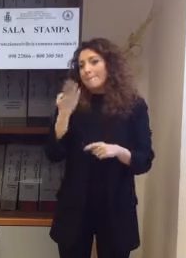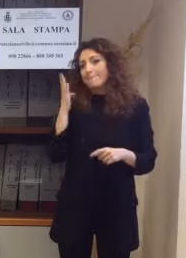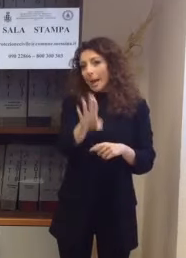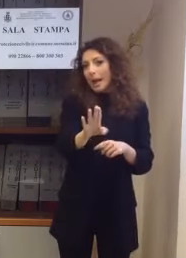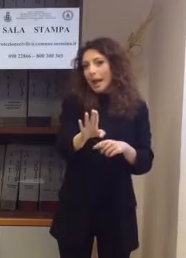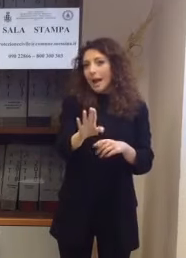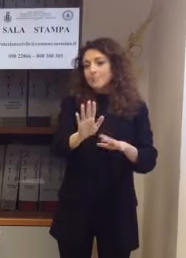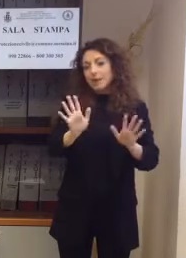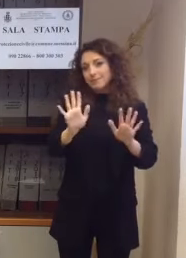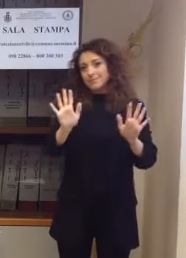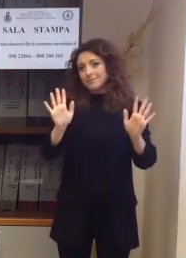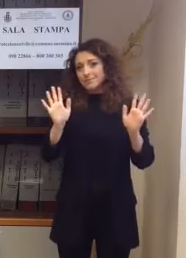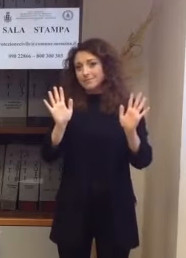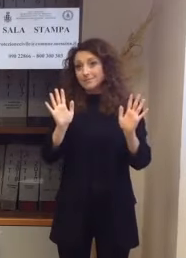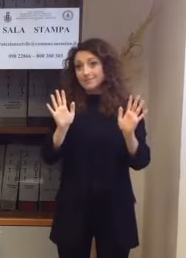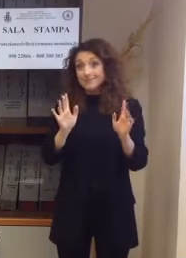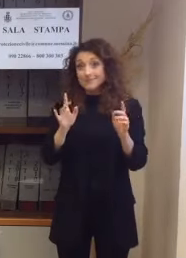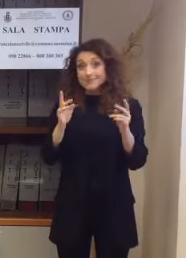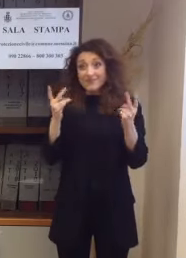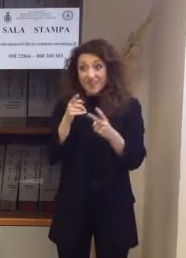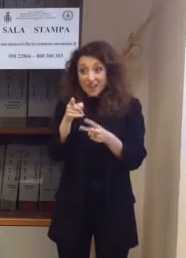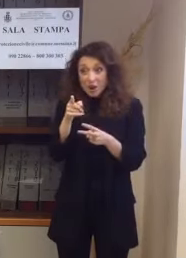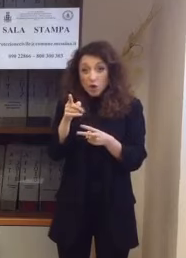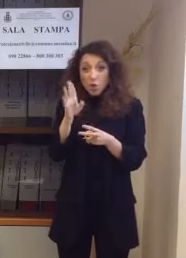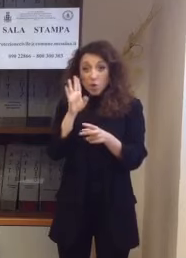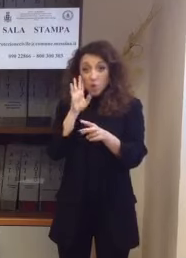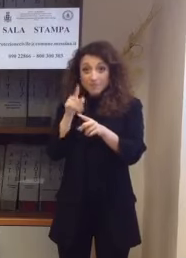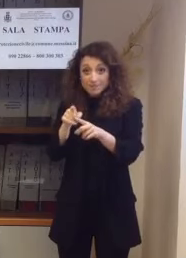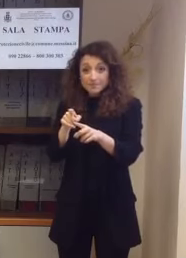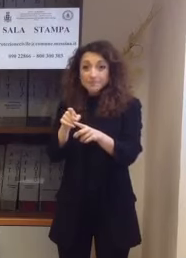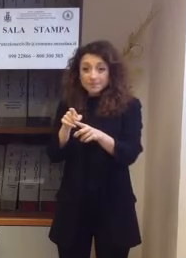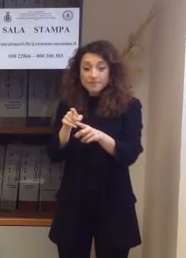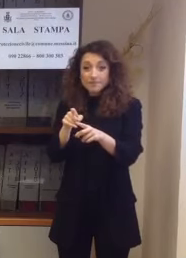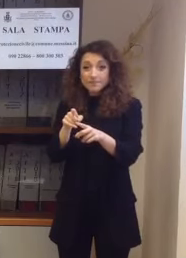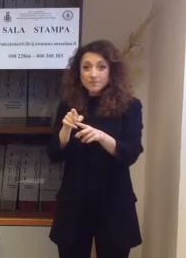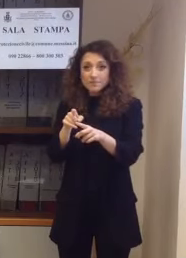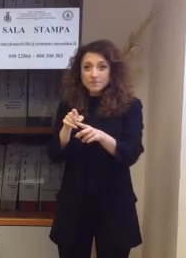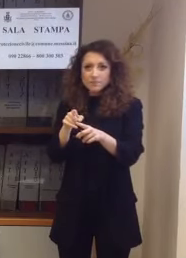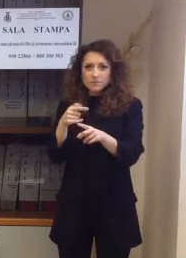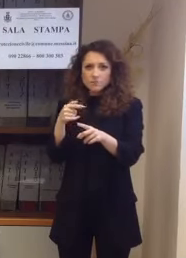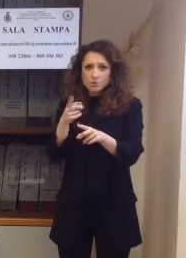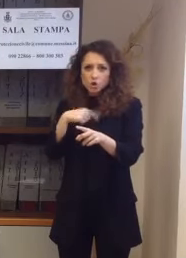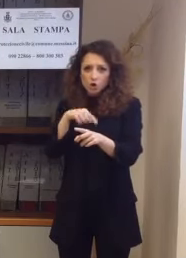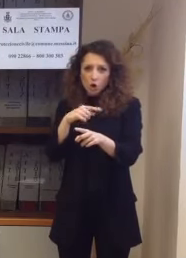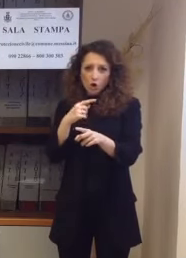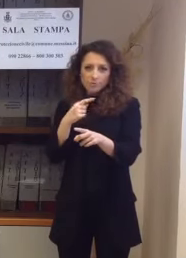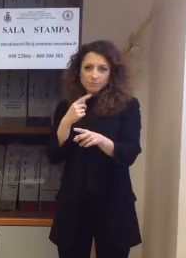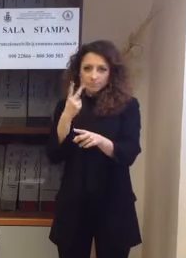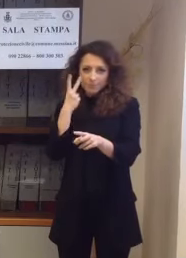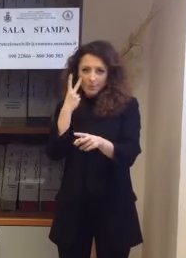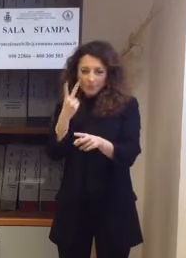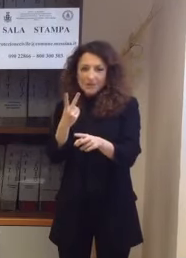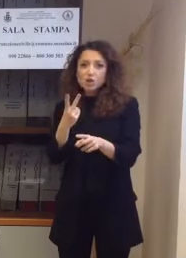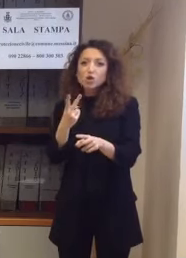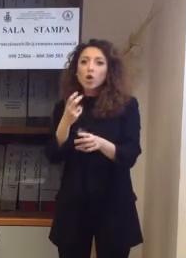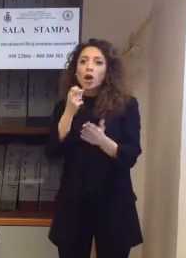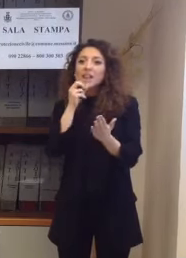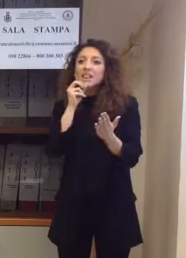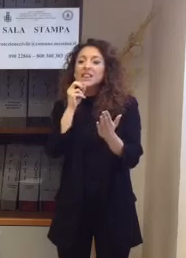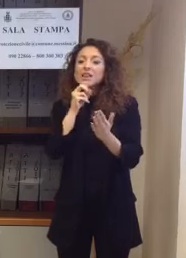è stato beccato da noi, ci sono le mail, giusto? Sì. Ha dichiarato il